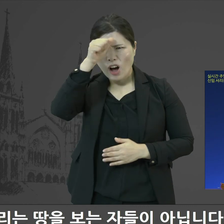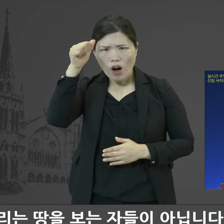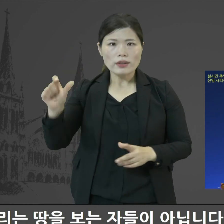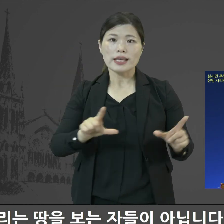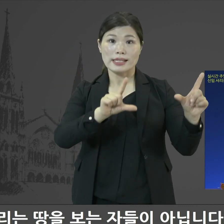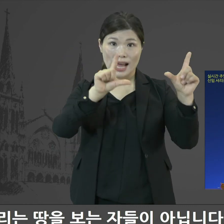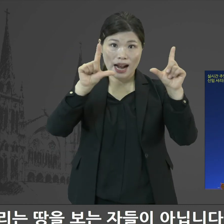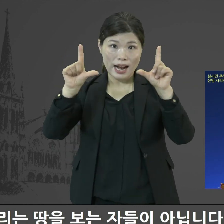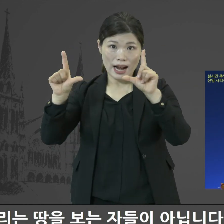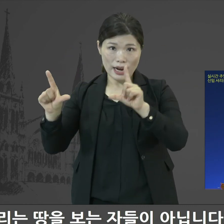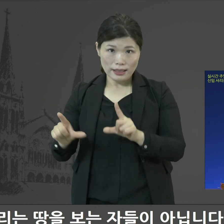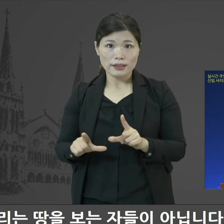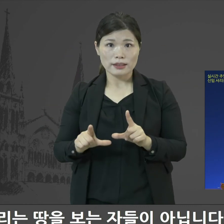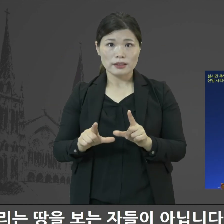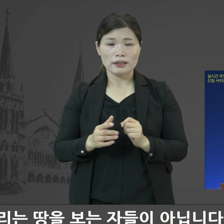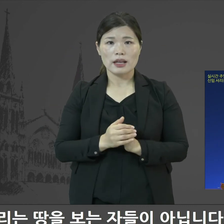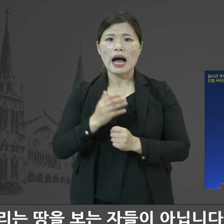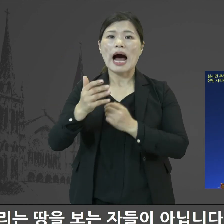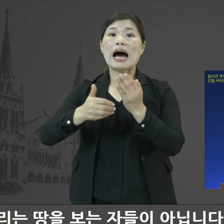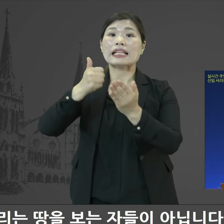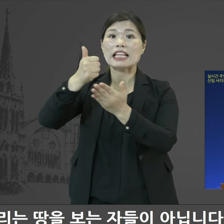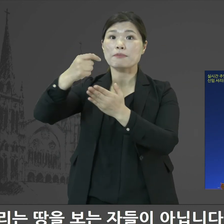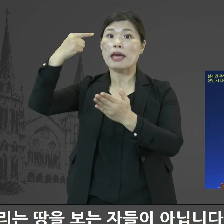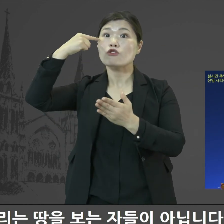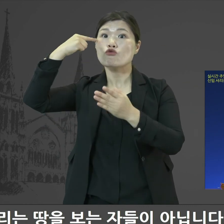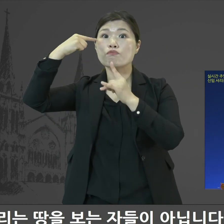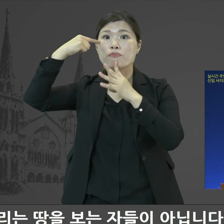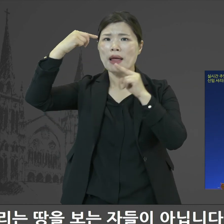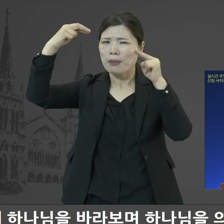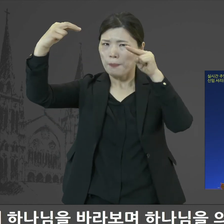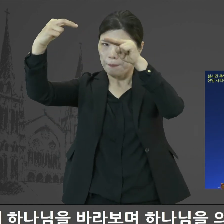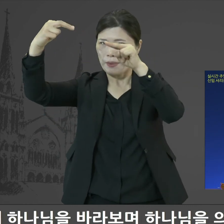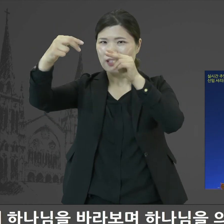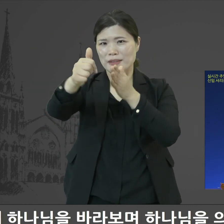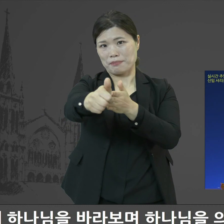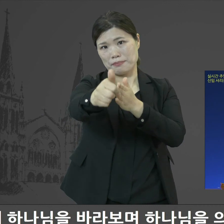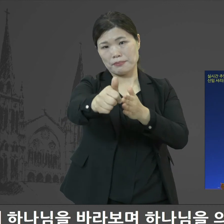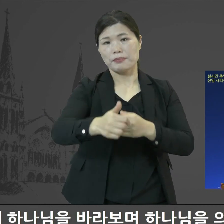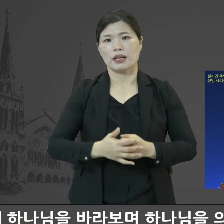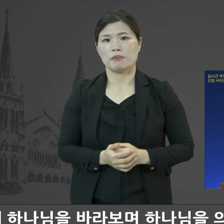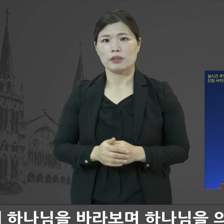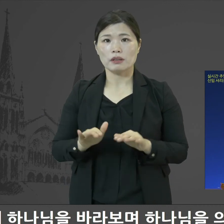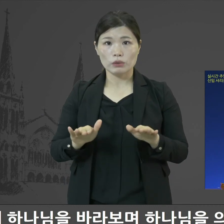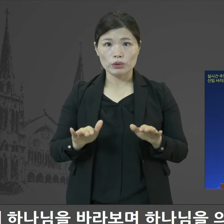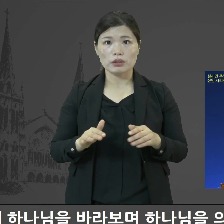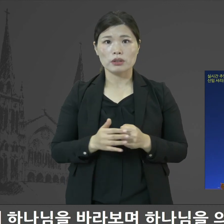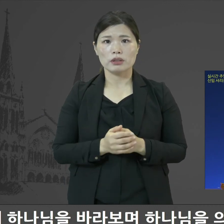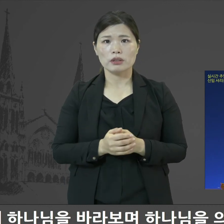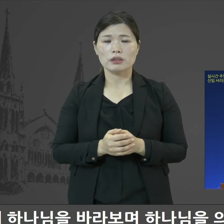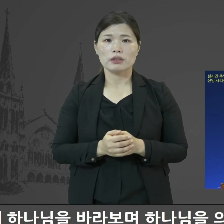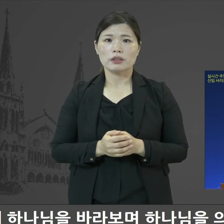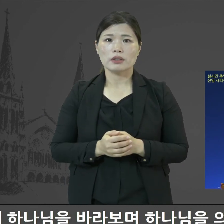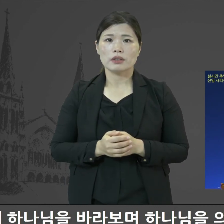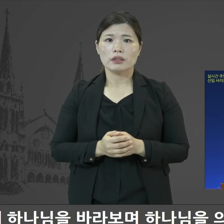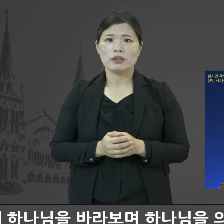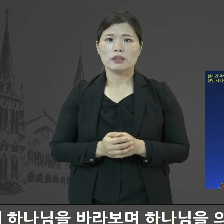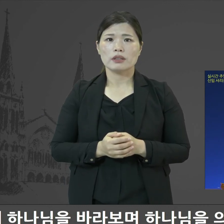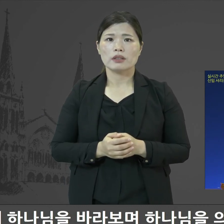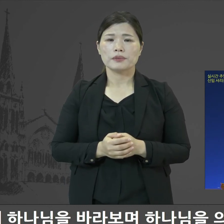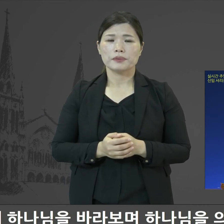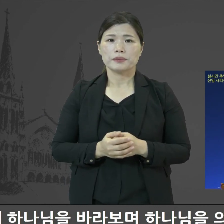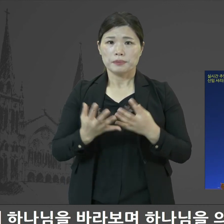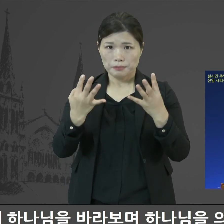살며 하나님의 눈을 바라보며 살 수 있기를 간절히 소망합니다. 오늘 많은 우리 설립사님